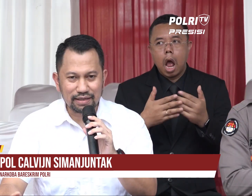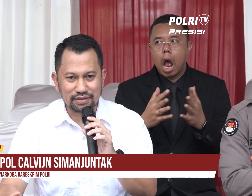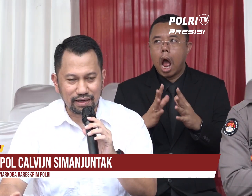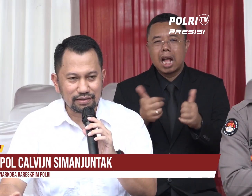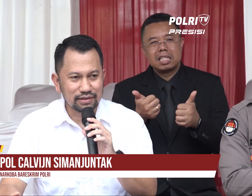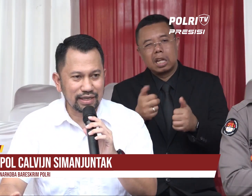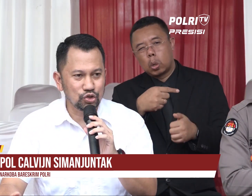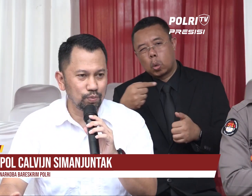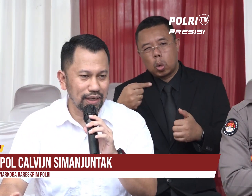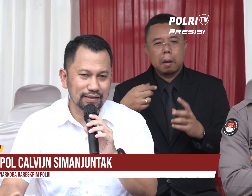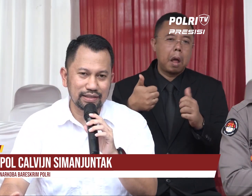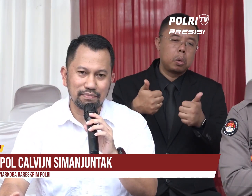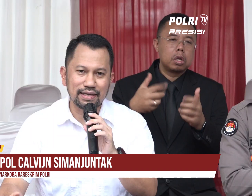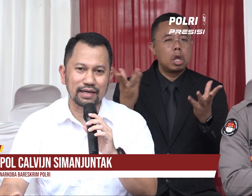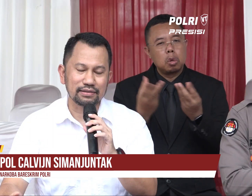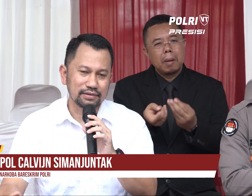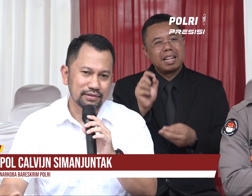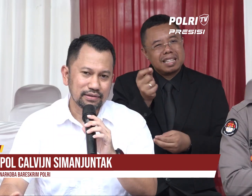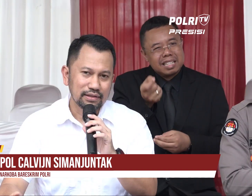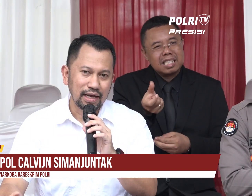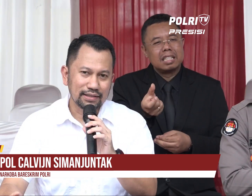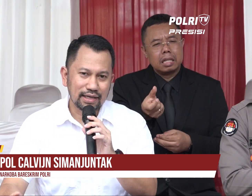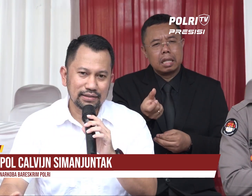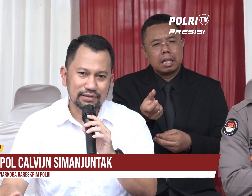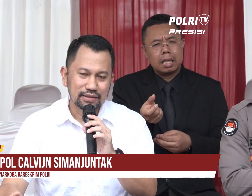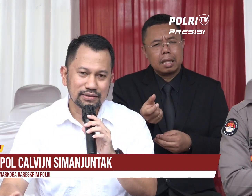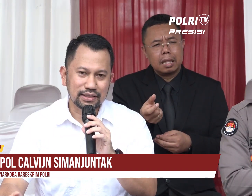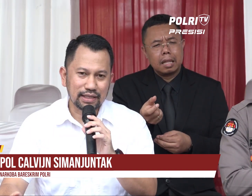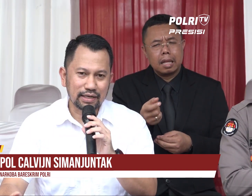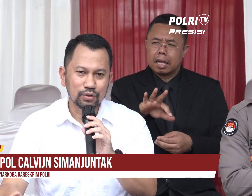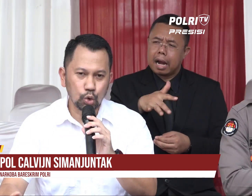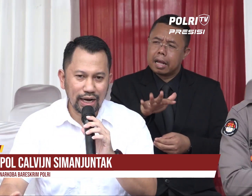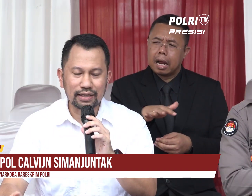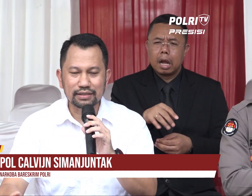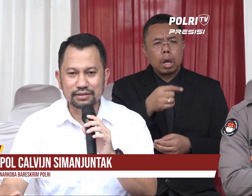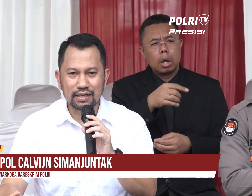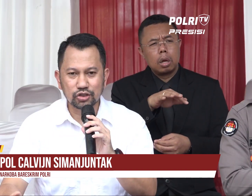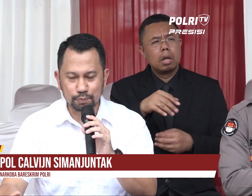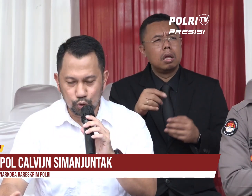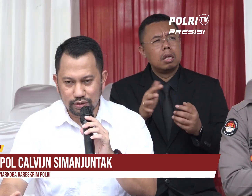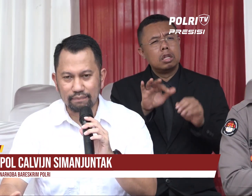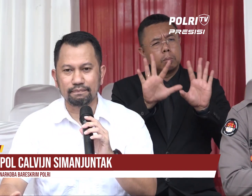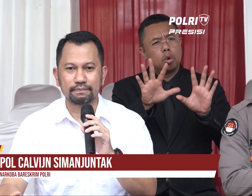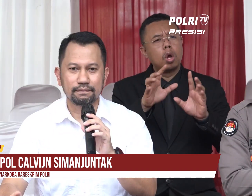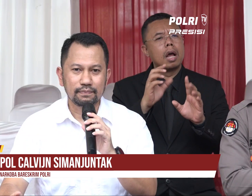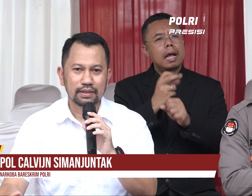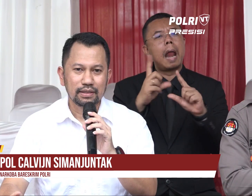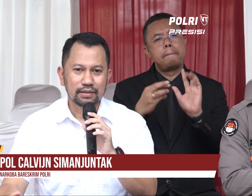tidak maksimal dan jumlahnya tidak banyak, hanya sekitar kurang dari 10